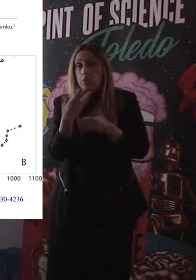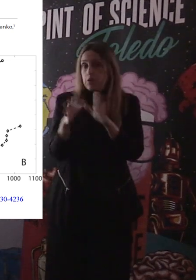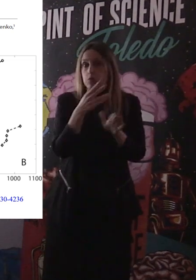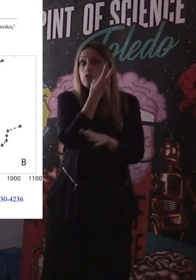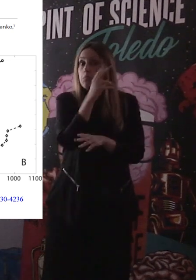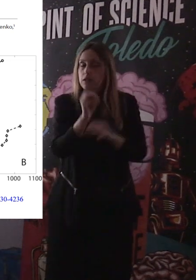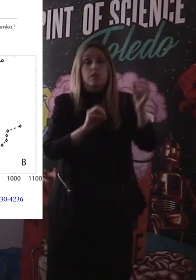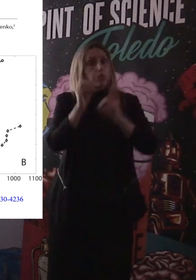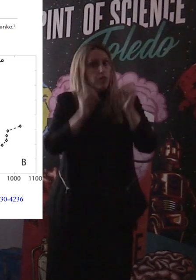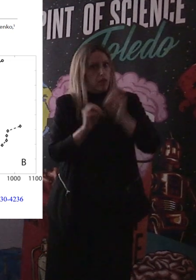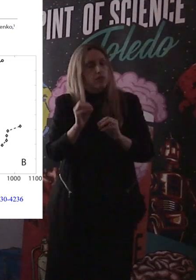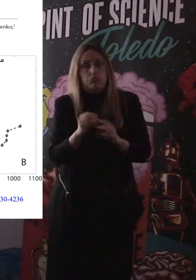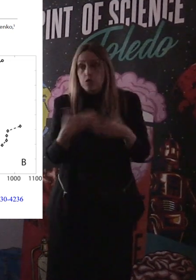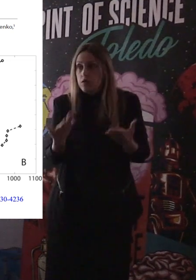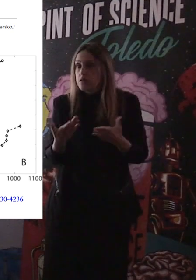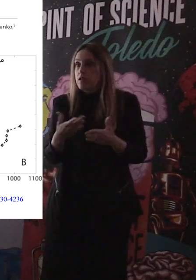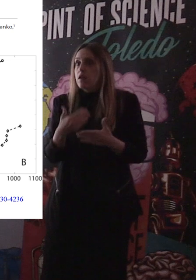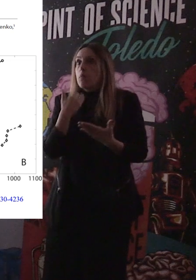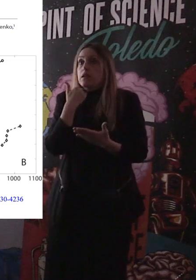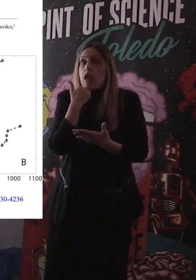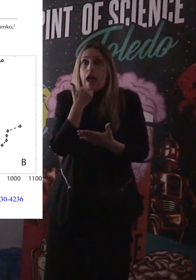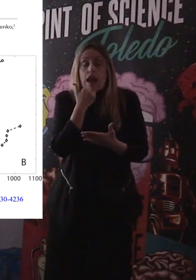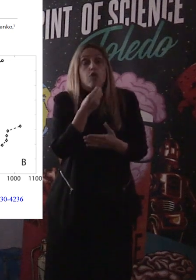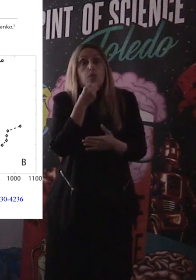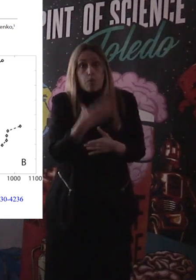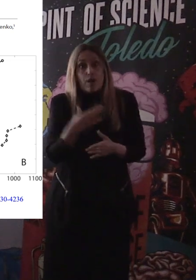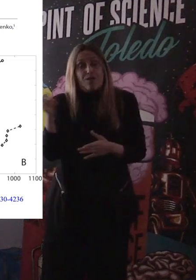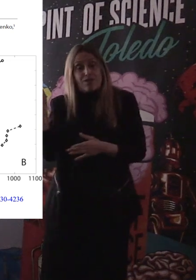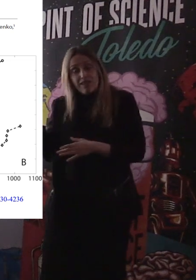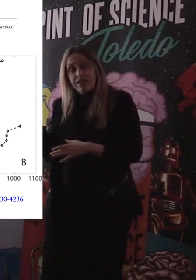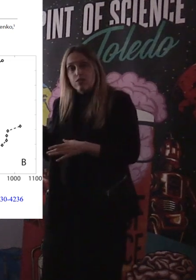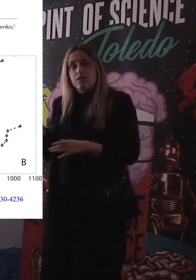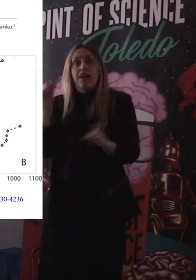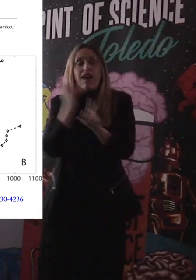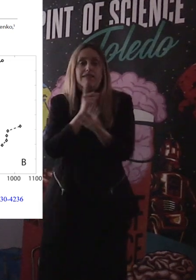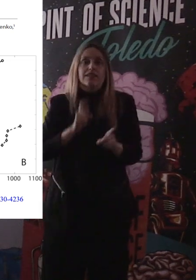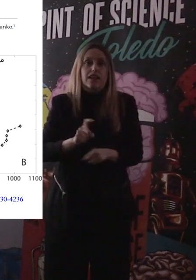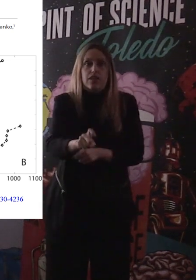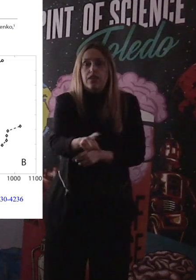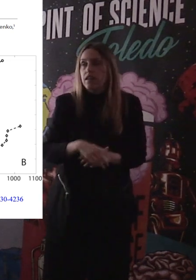ser que el efecto muy bueno del rapamicina es porque es anticáncer.